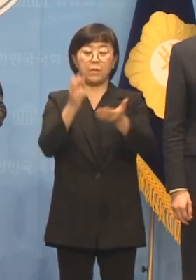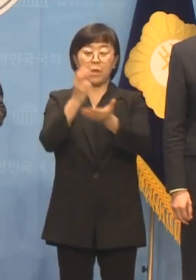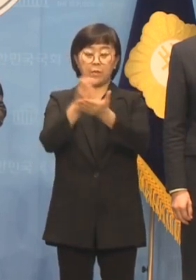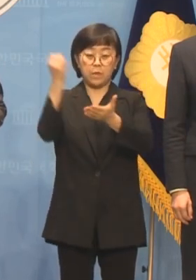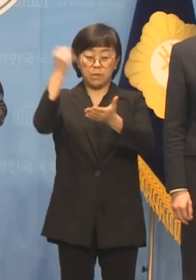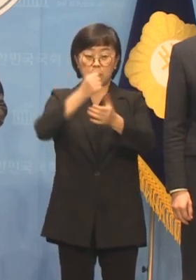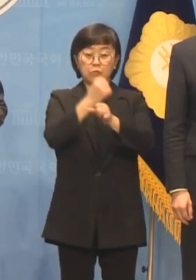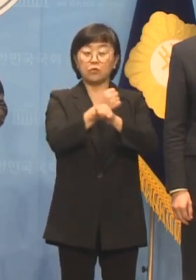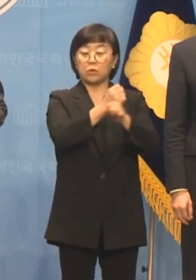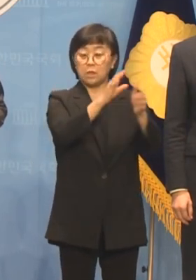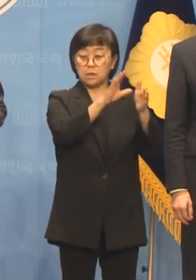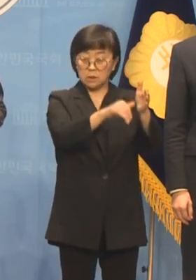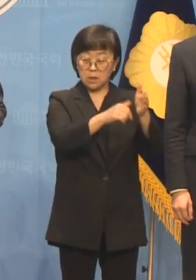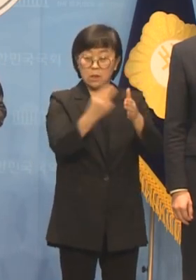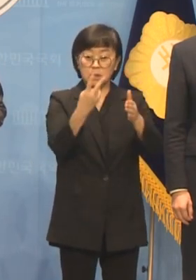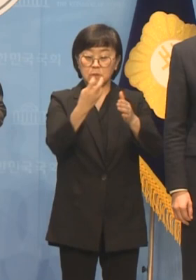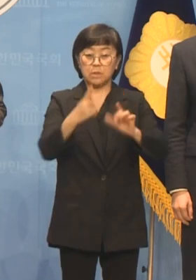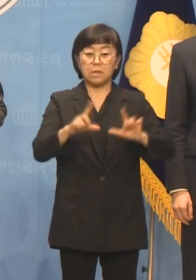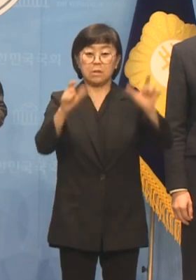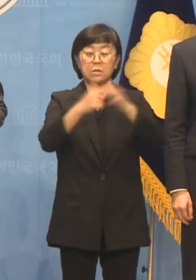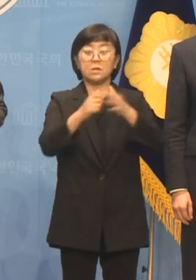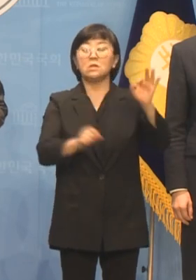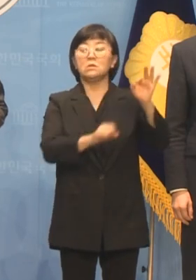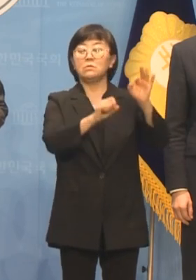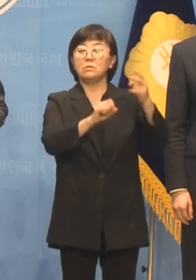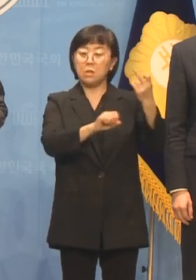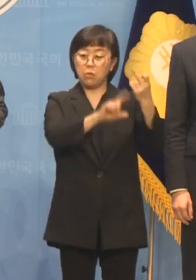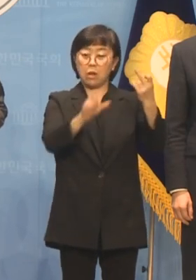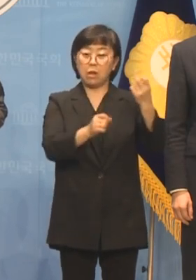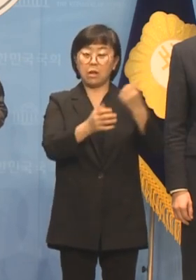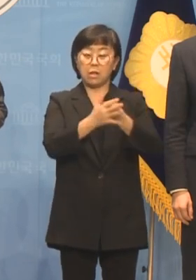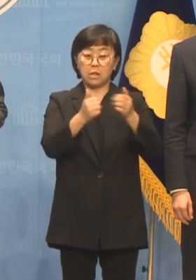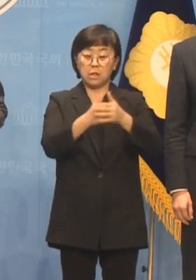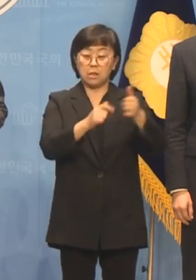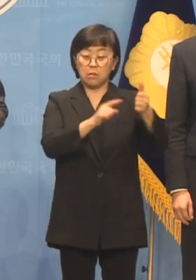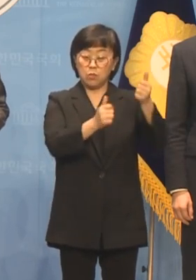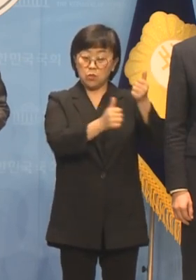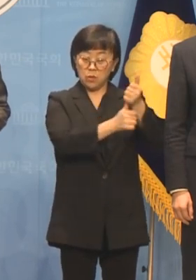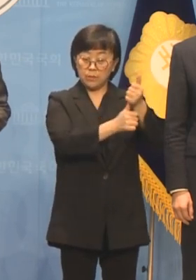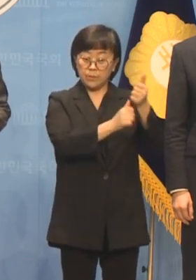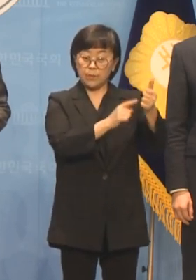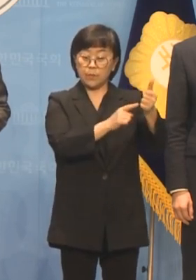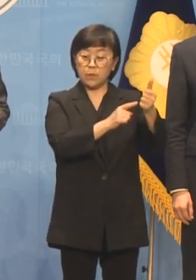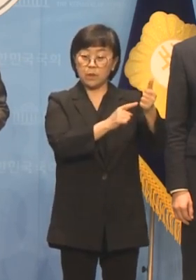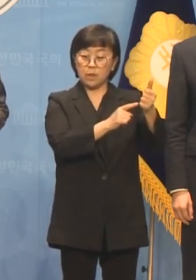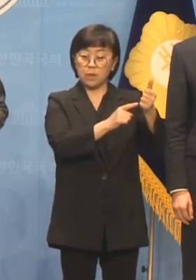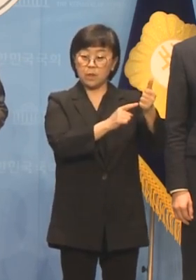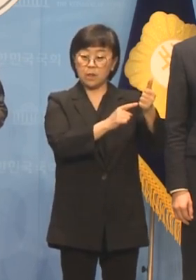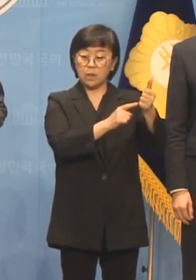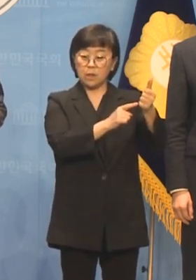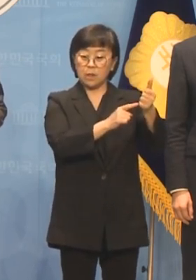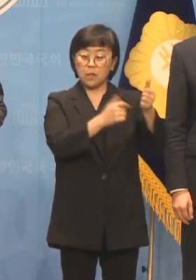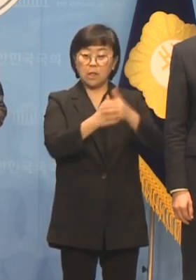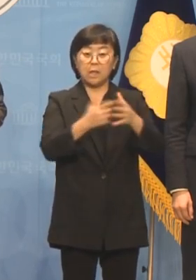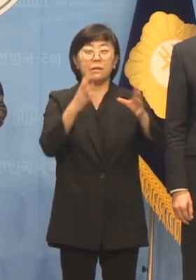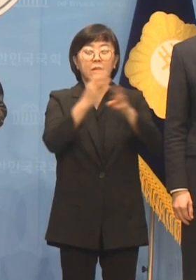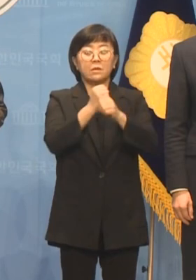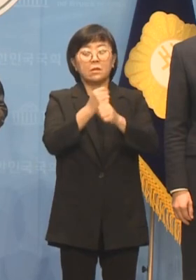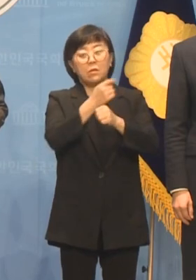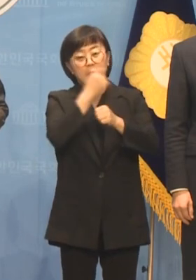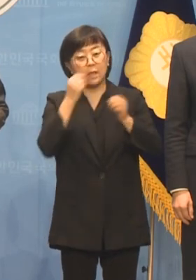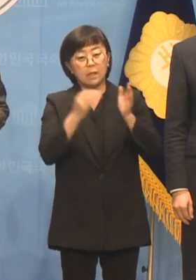기소된 직후인 2022년 12월경 김용 전 부원장 측은 김용 전 부원장의 일정을 모두